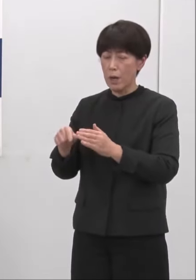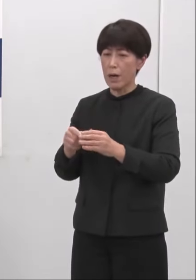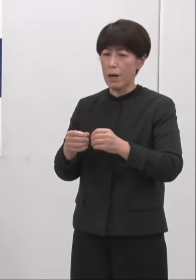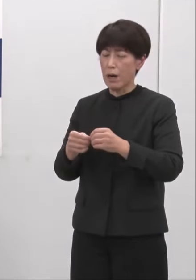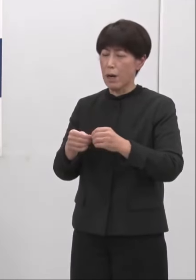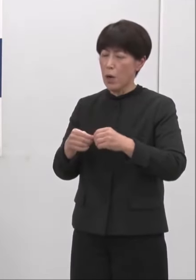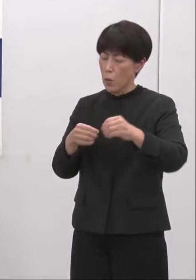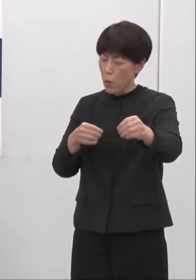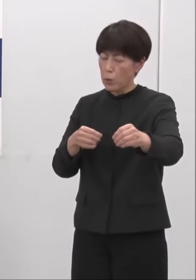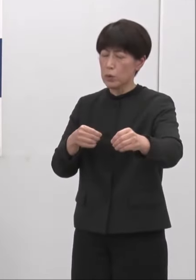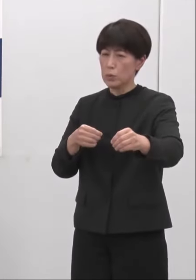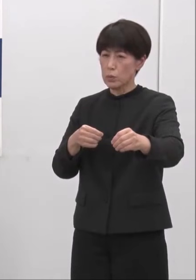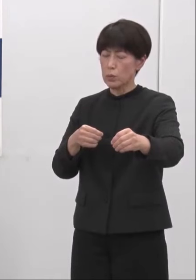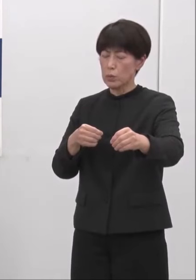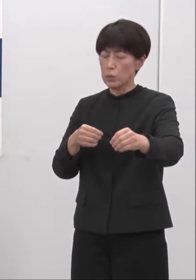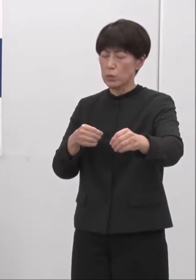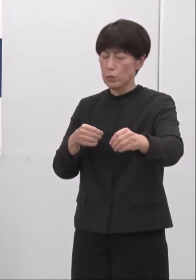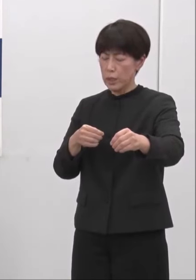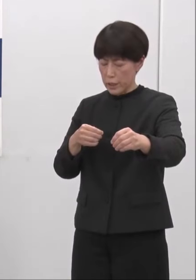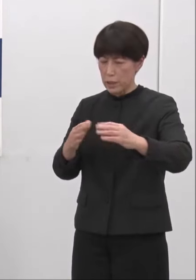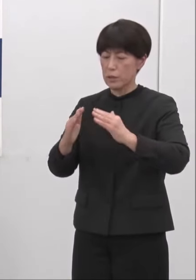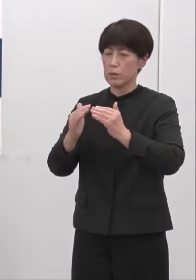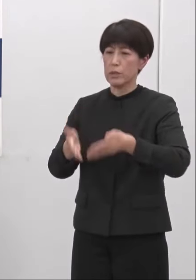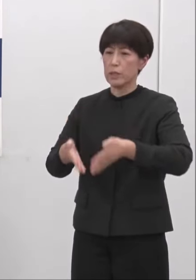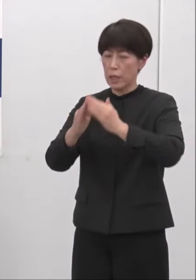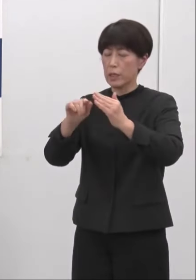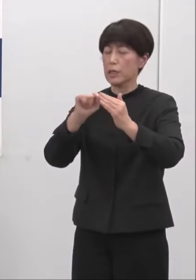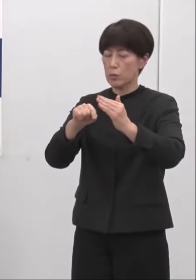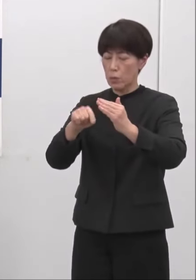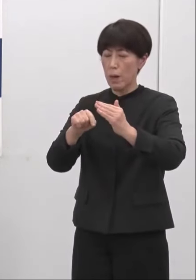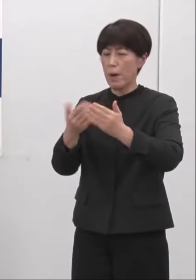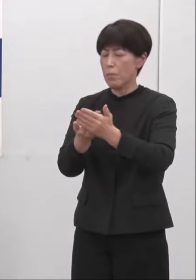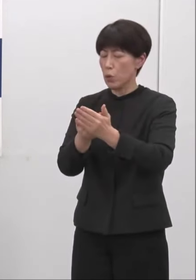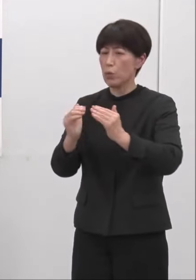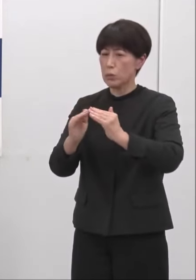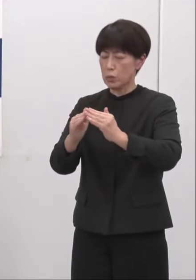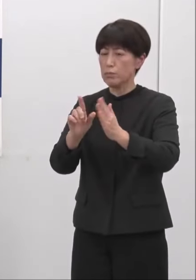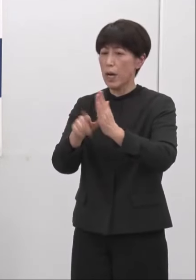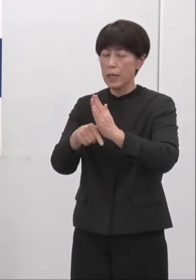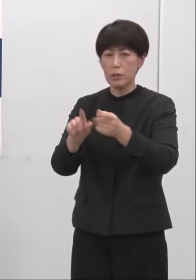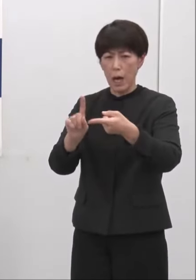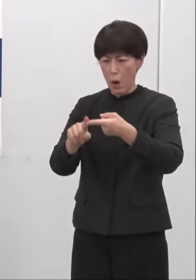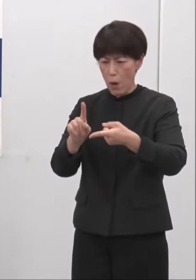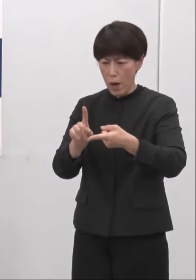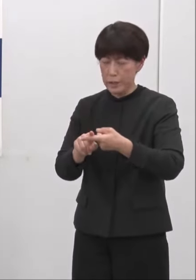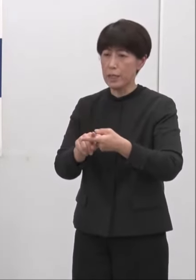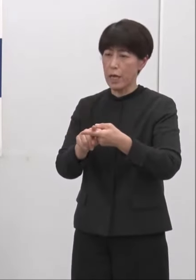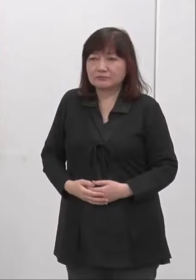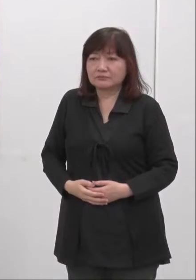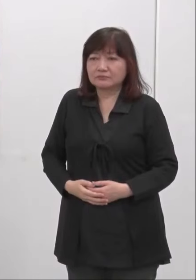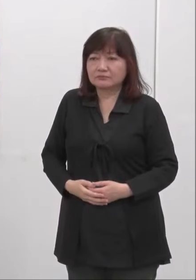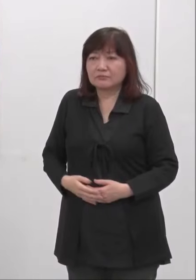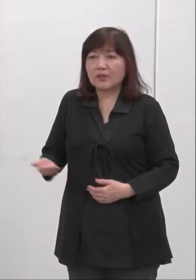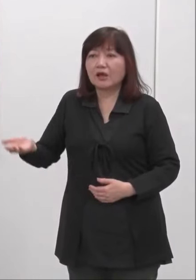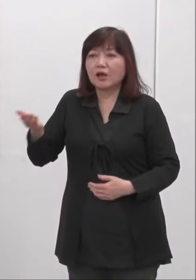的に残していいような基準で施工されることになります。 わかりました、うん、ありがとうございます、